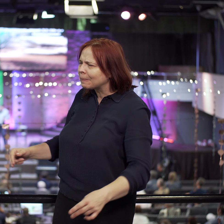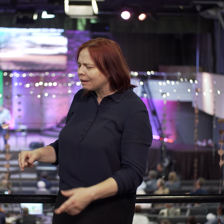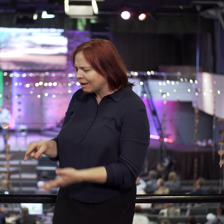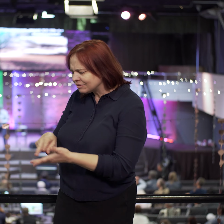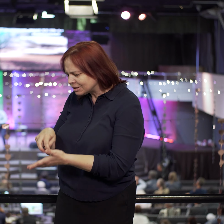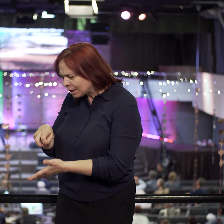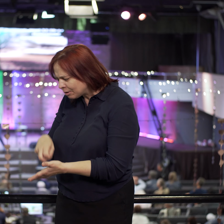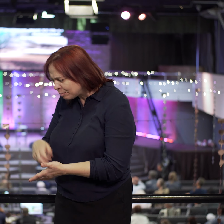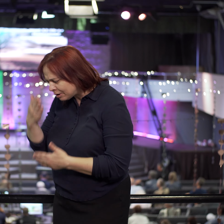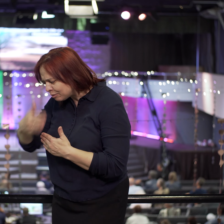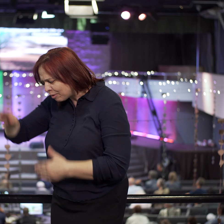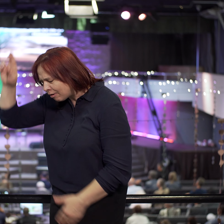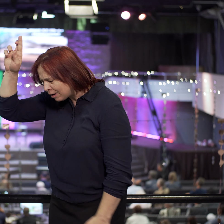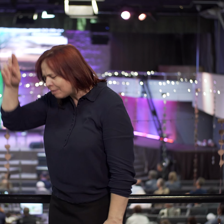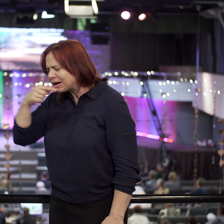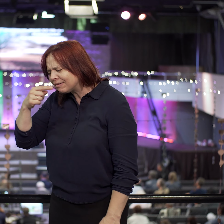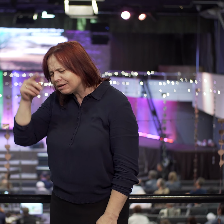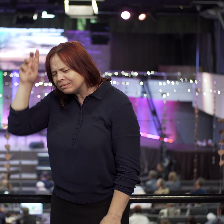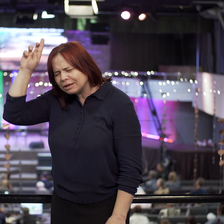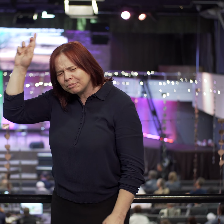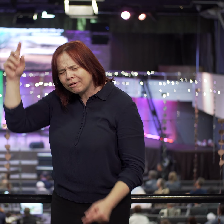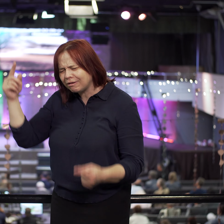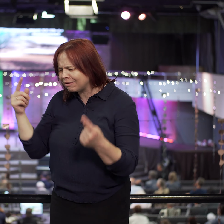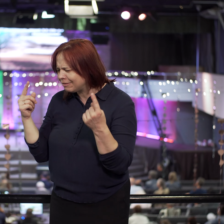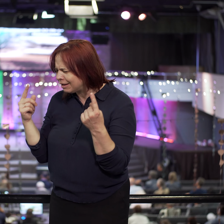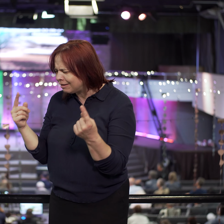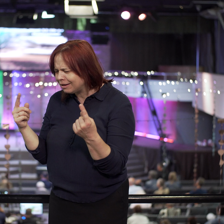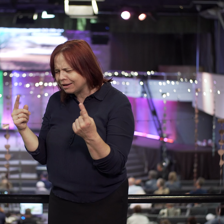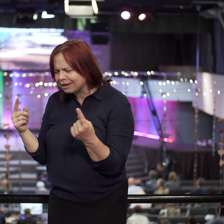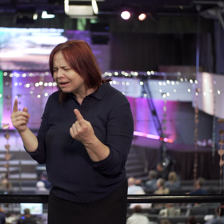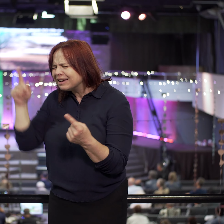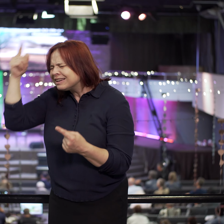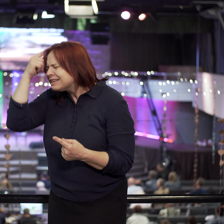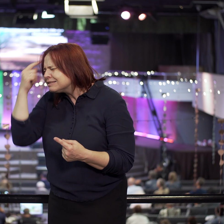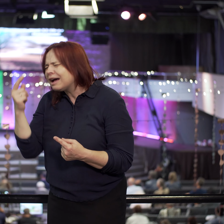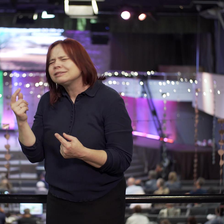пред Богом на колени и говорит: Господь великий, ты знаешь, что